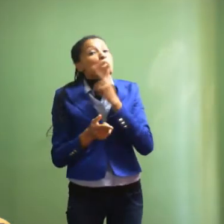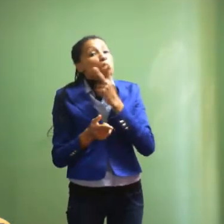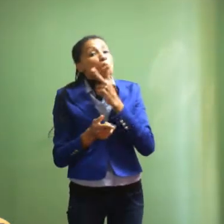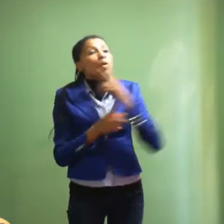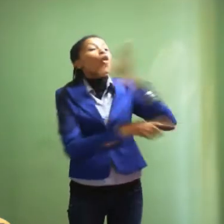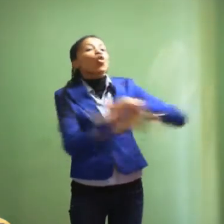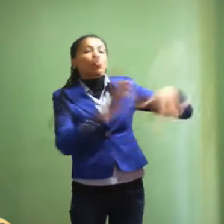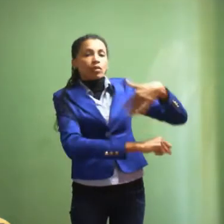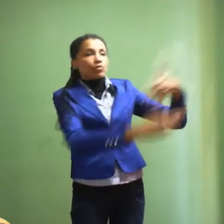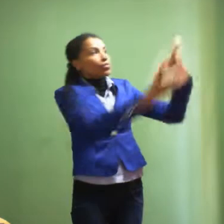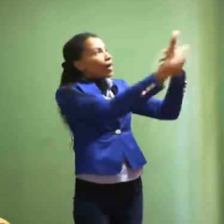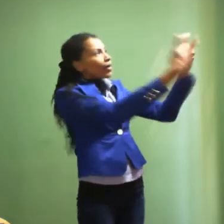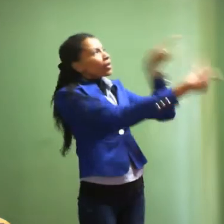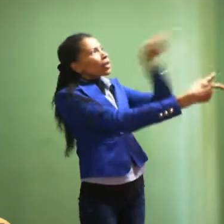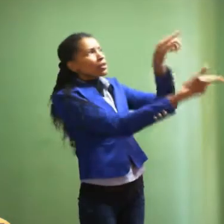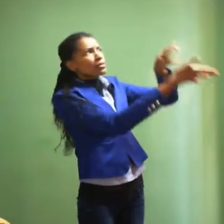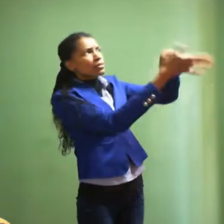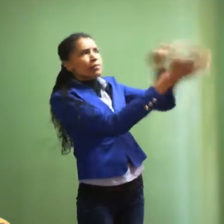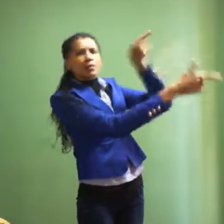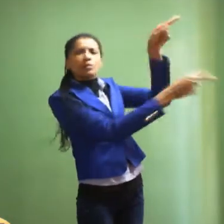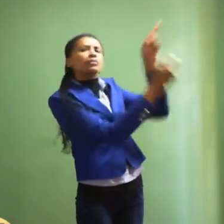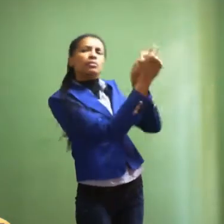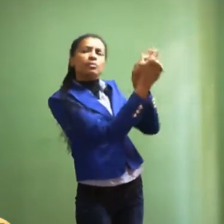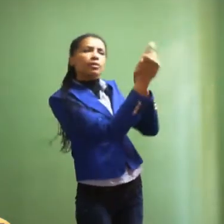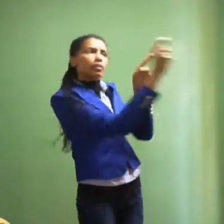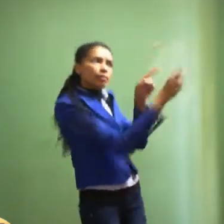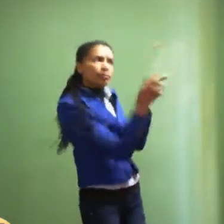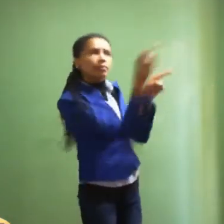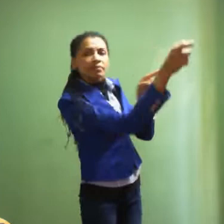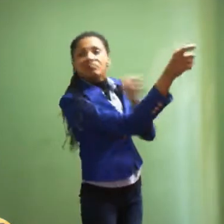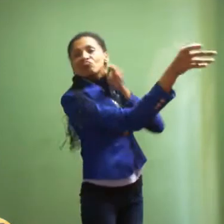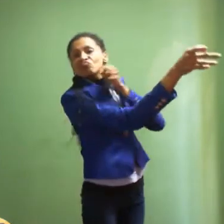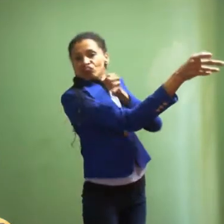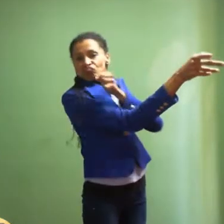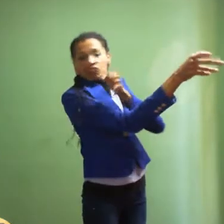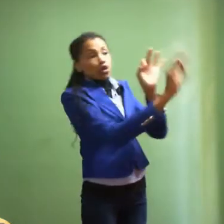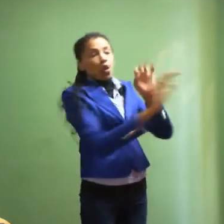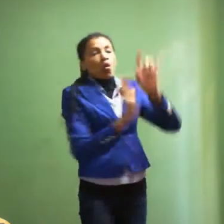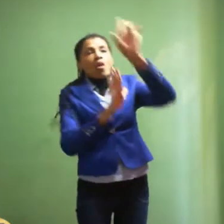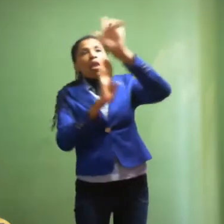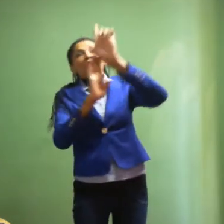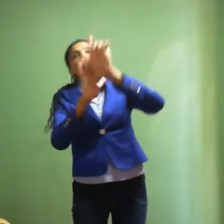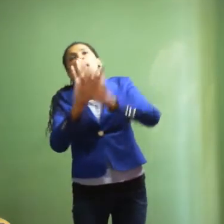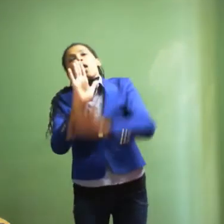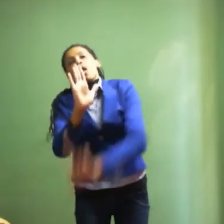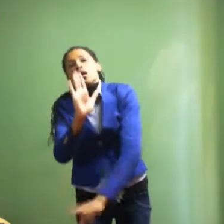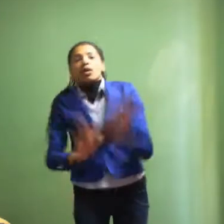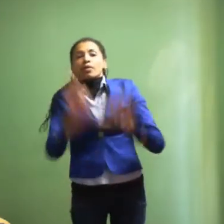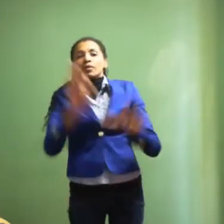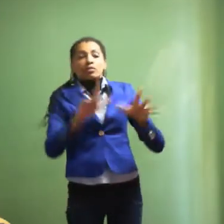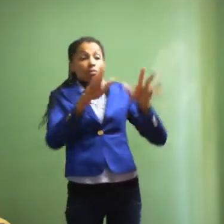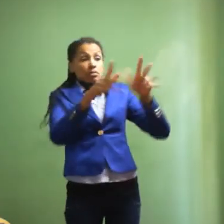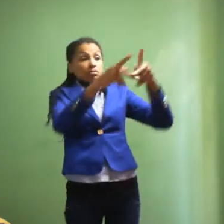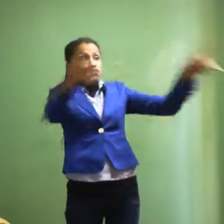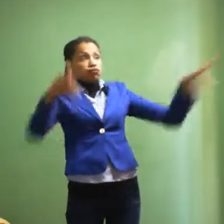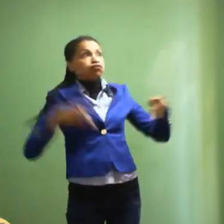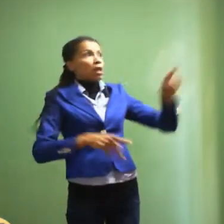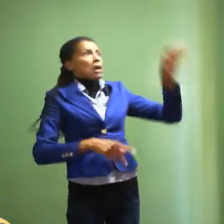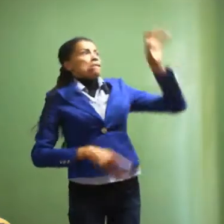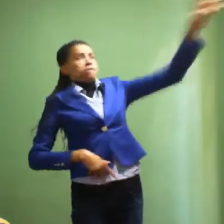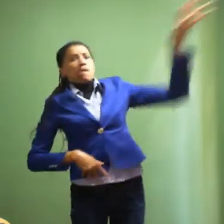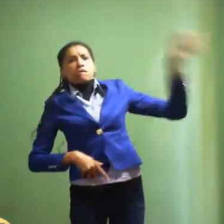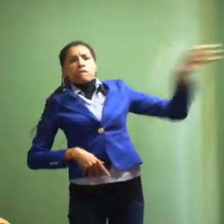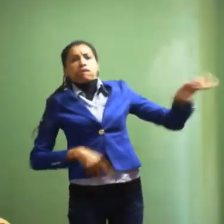sea contextualizado, porque podemos encontrar en muchos espacios escolares el salón lleno de avisos con la palabra,